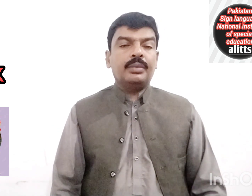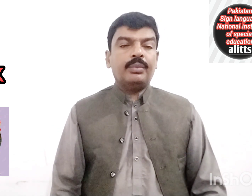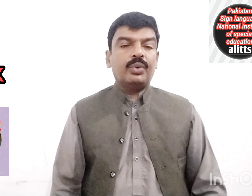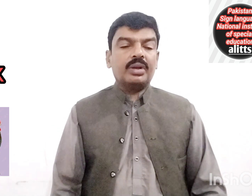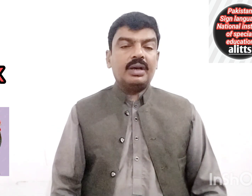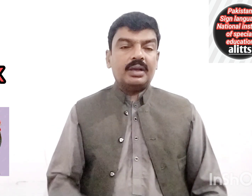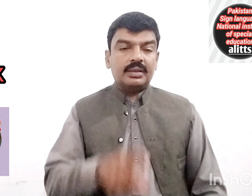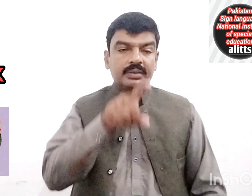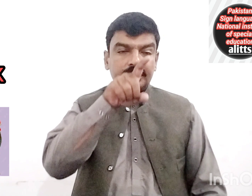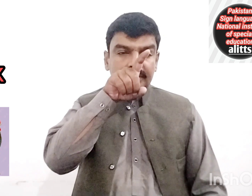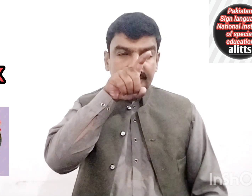मुर्गा।